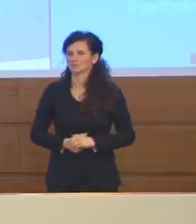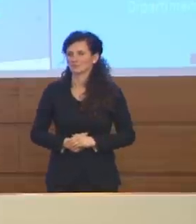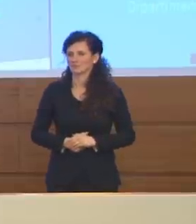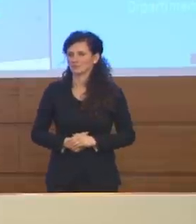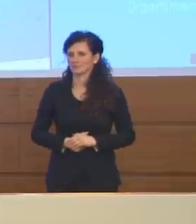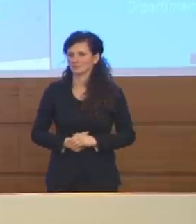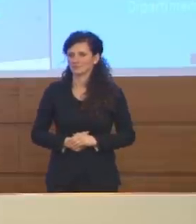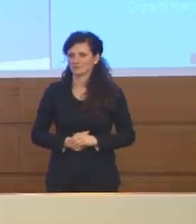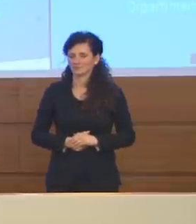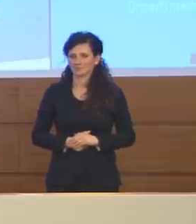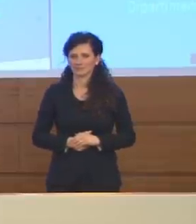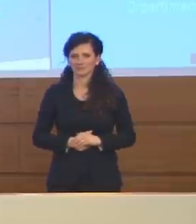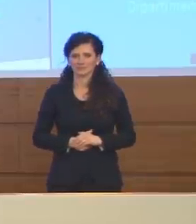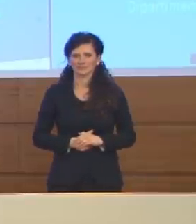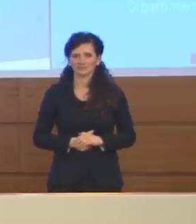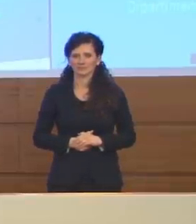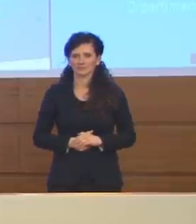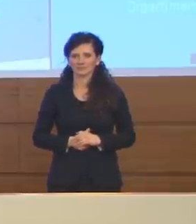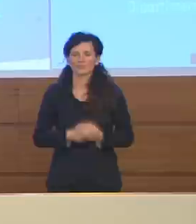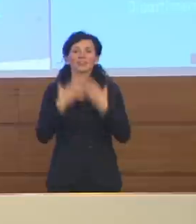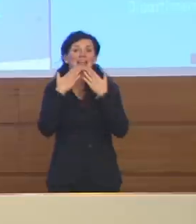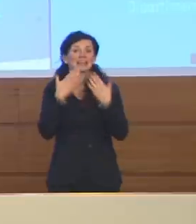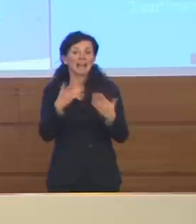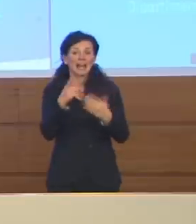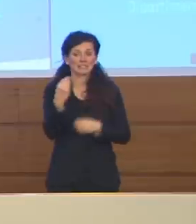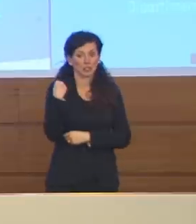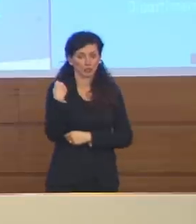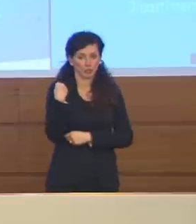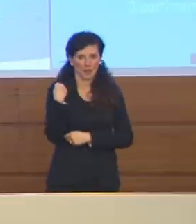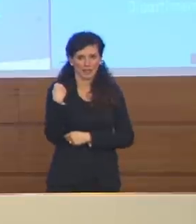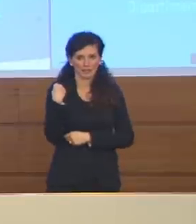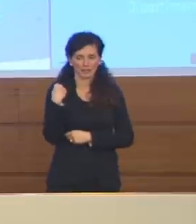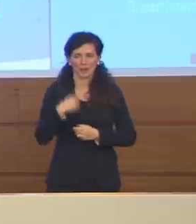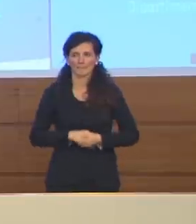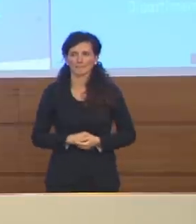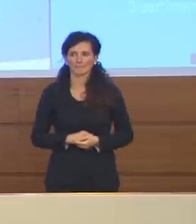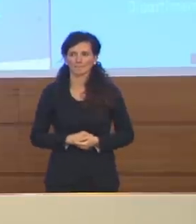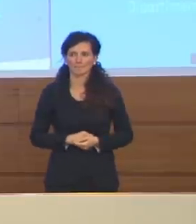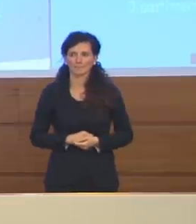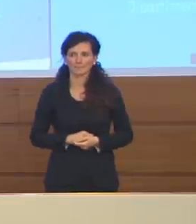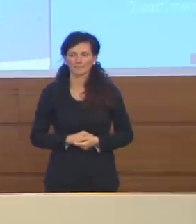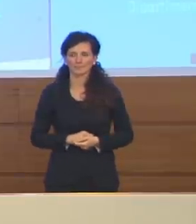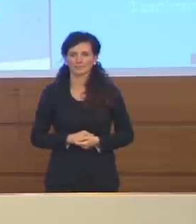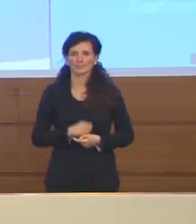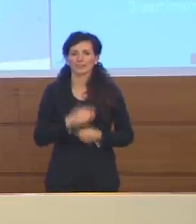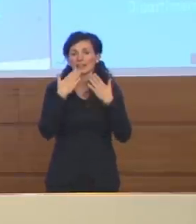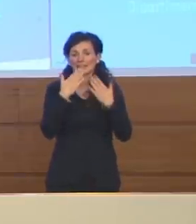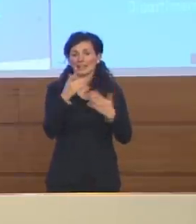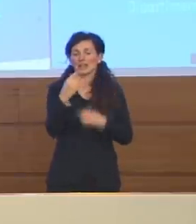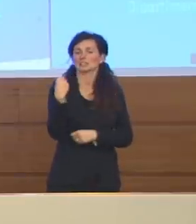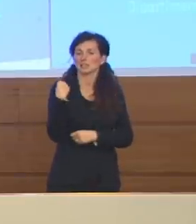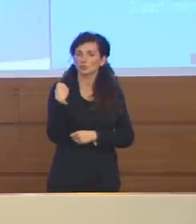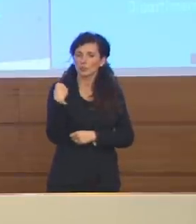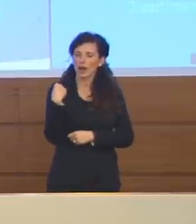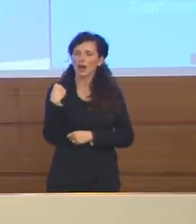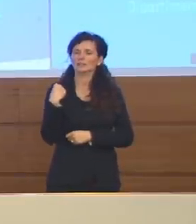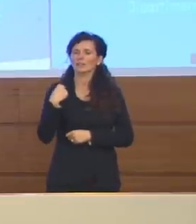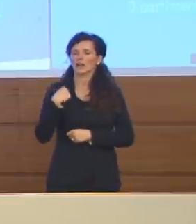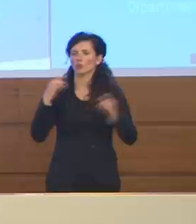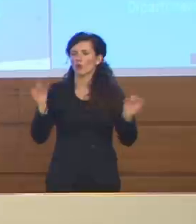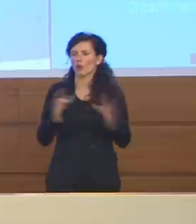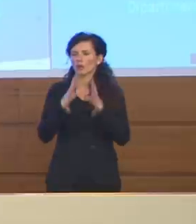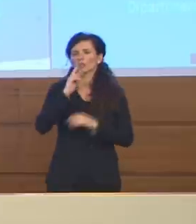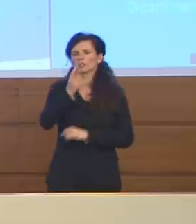grazie per la domanda parto dalla seconda anche perché la risposta oltre